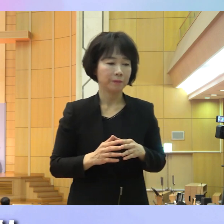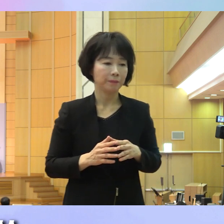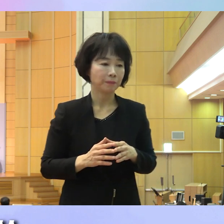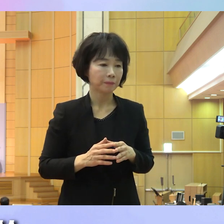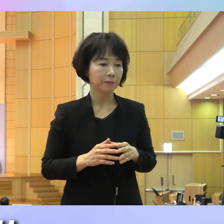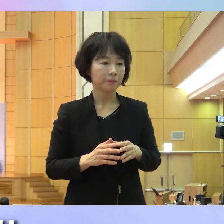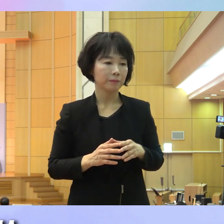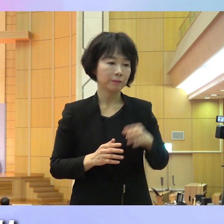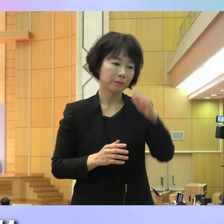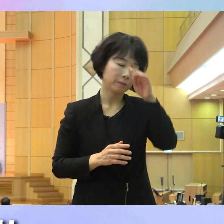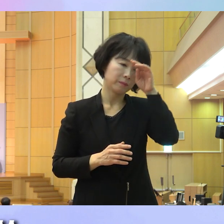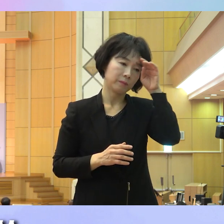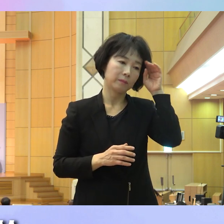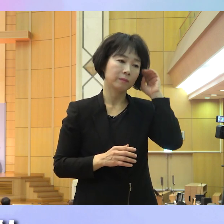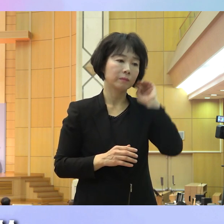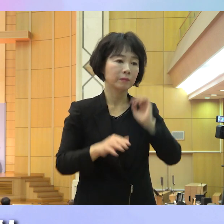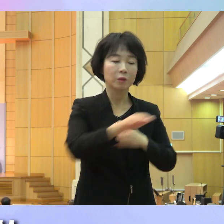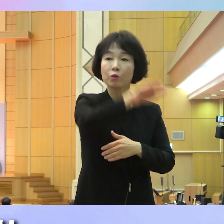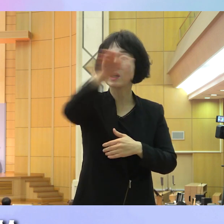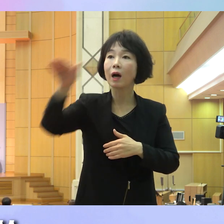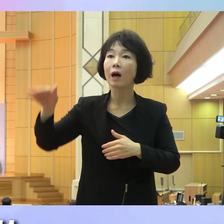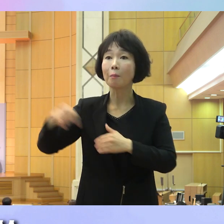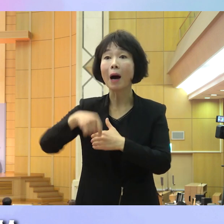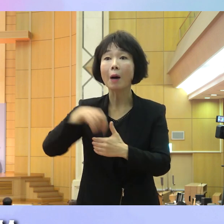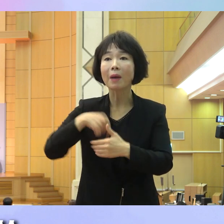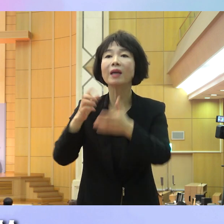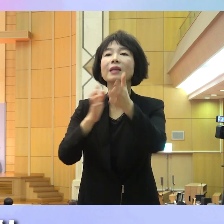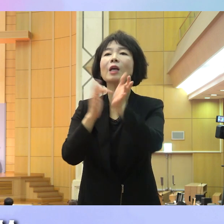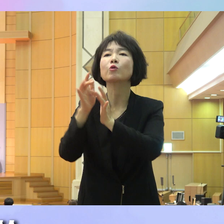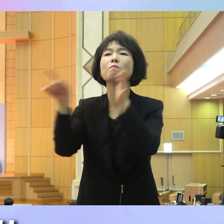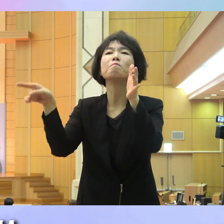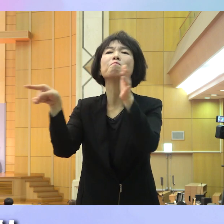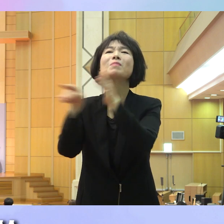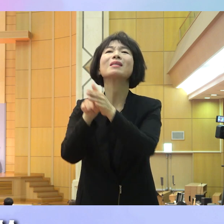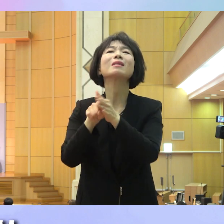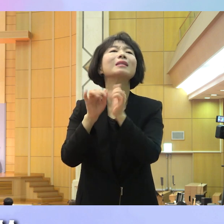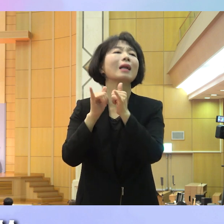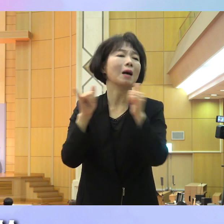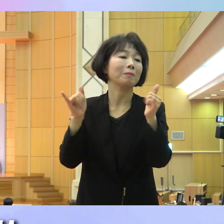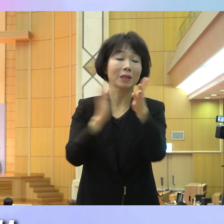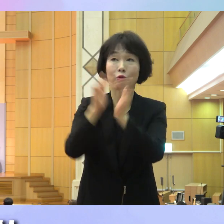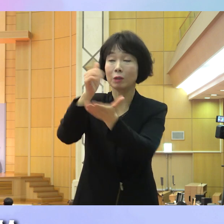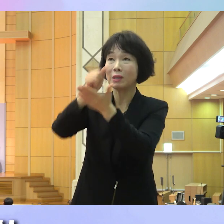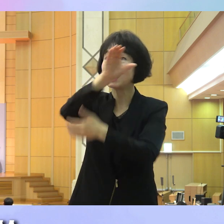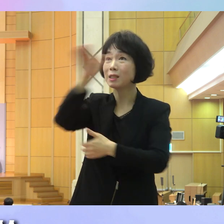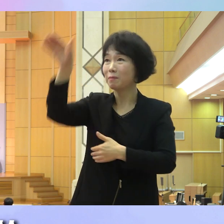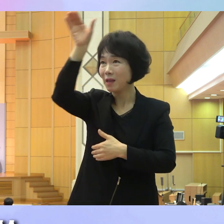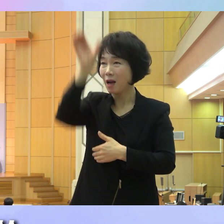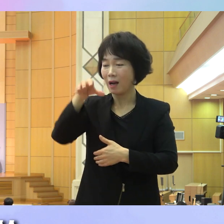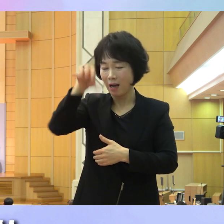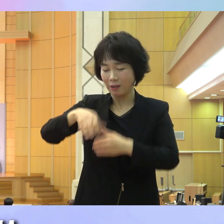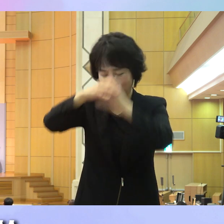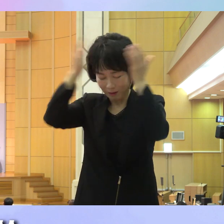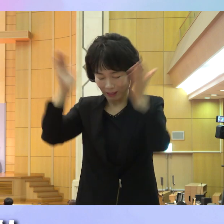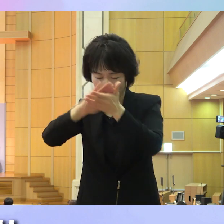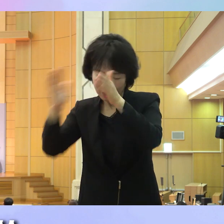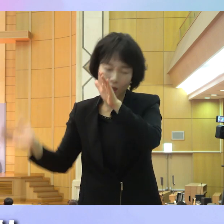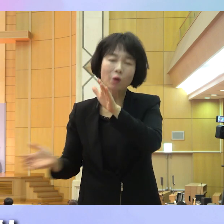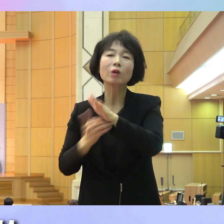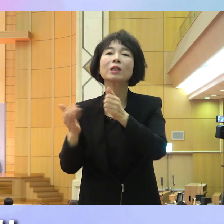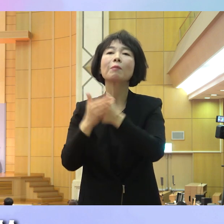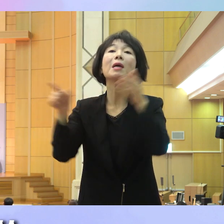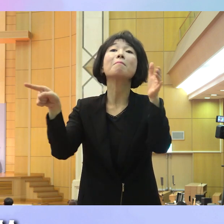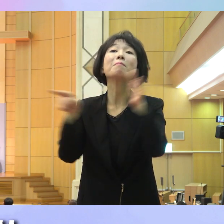이루신 것입니다. 그러니까 우리 믿는 자에게 십자가에서 주님이 다 이루어 놓은 것이 믿는